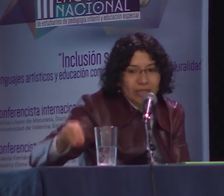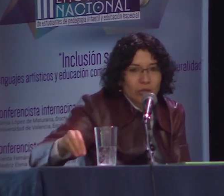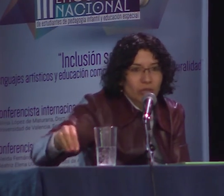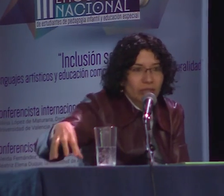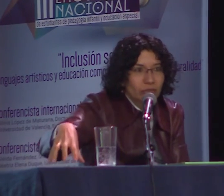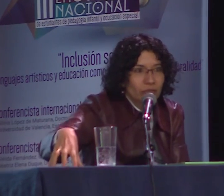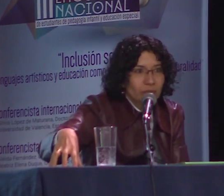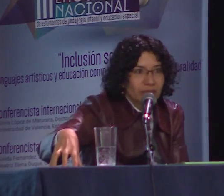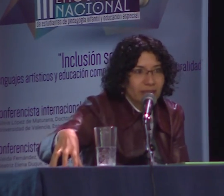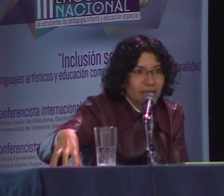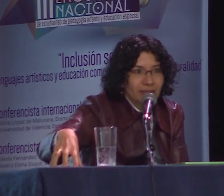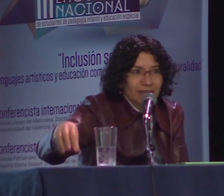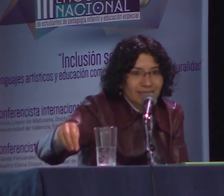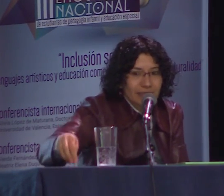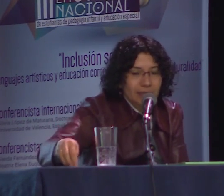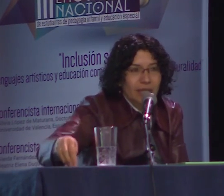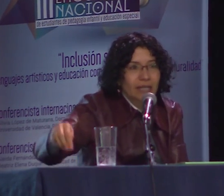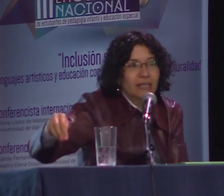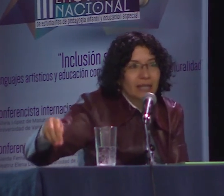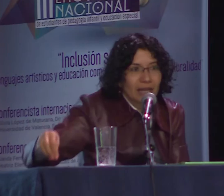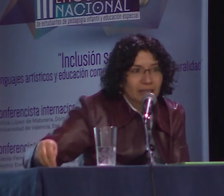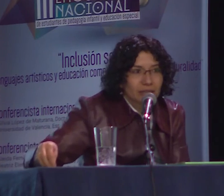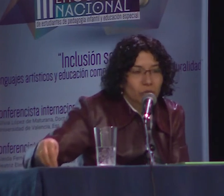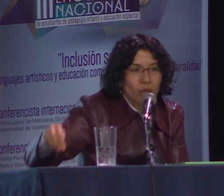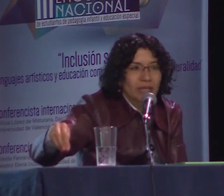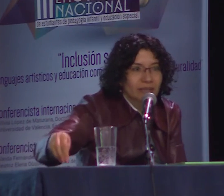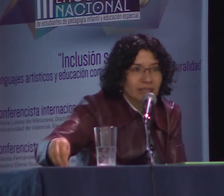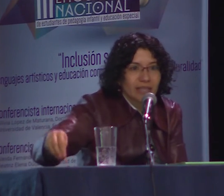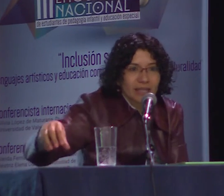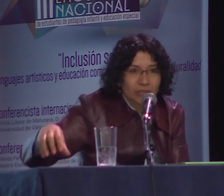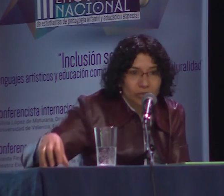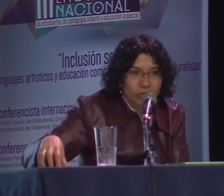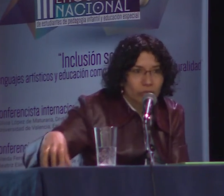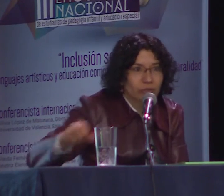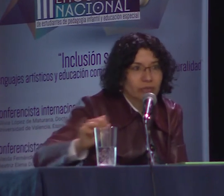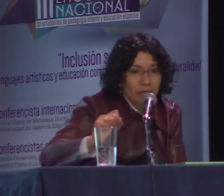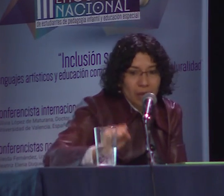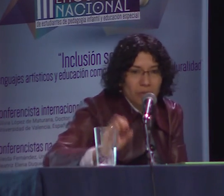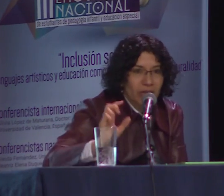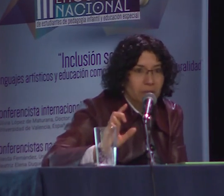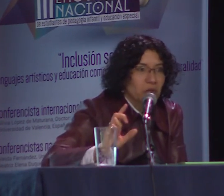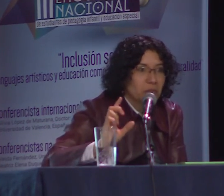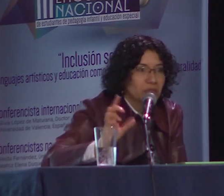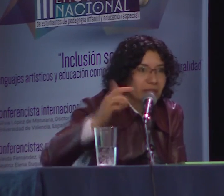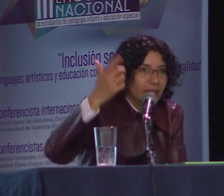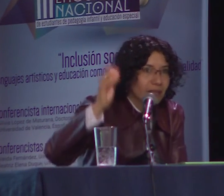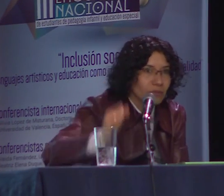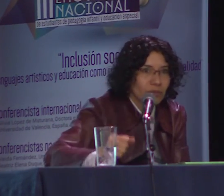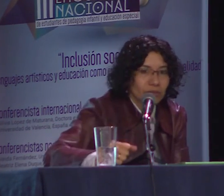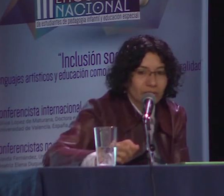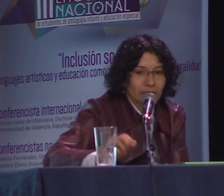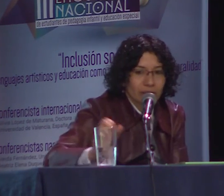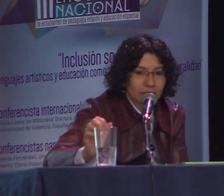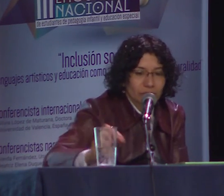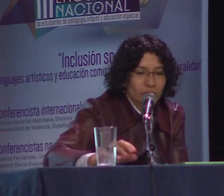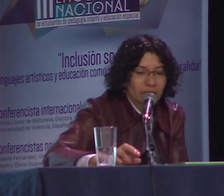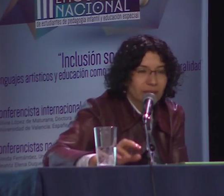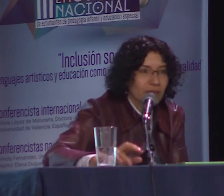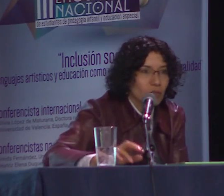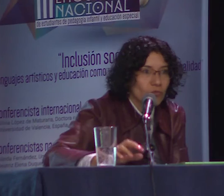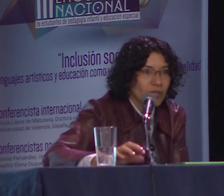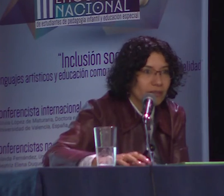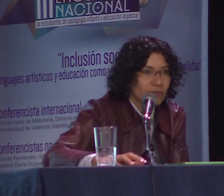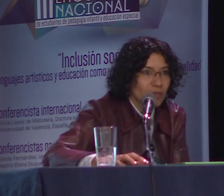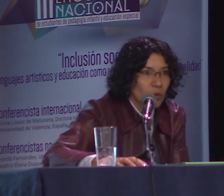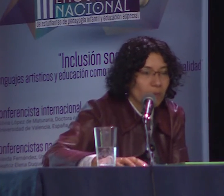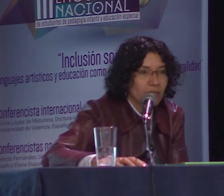segundo, que con esos comités se llegue a las escuelas, se llegue los recursos. Por ejemplo, en Montería hace unos meses